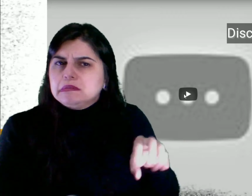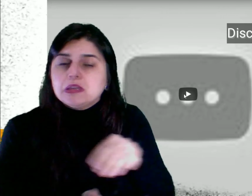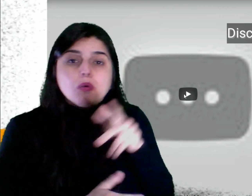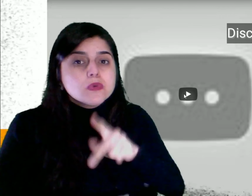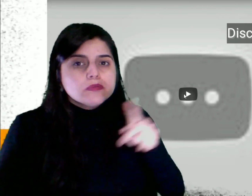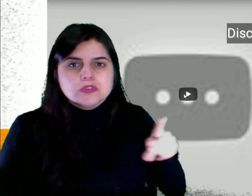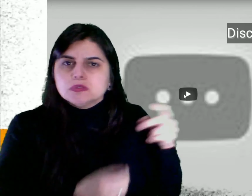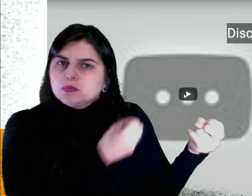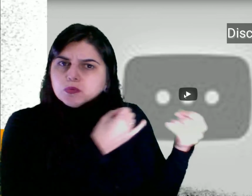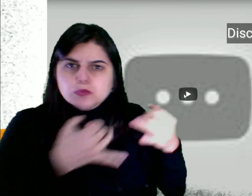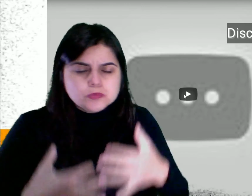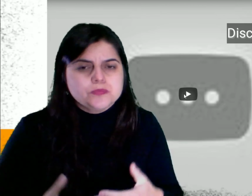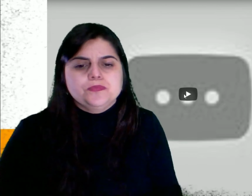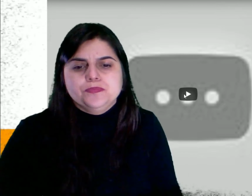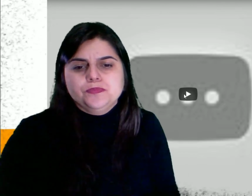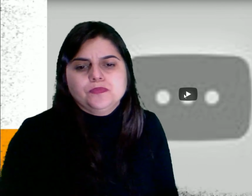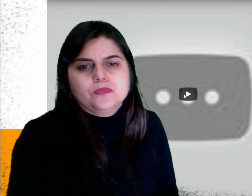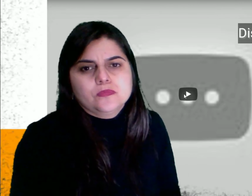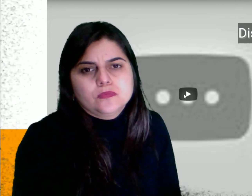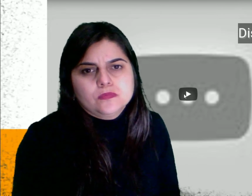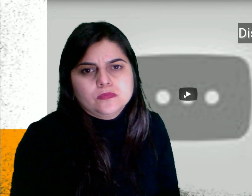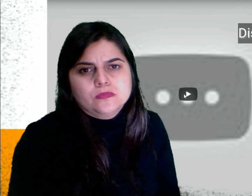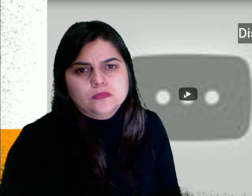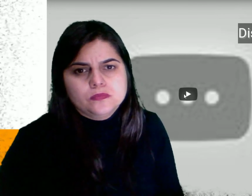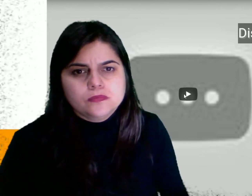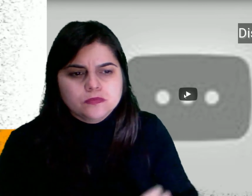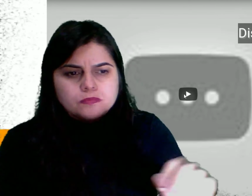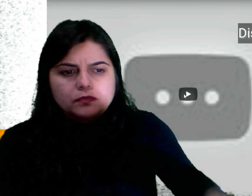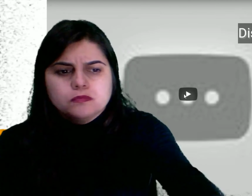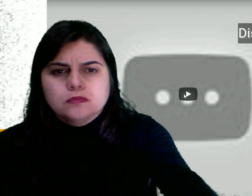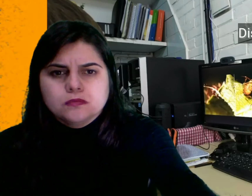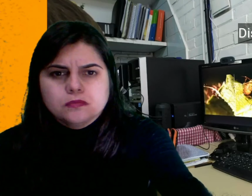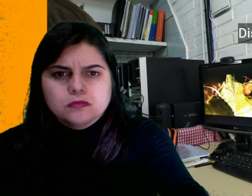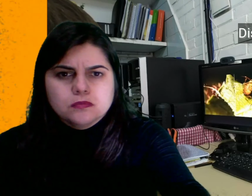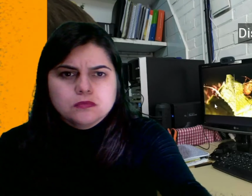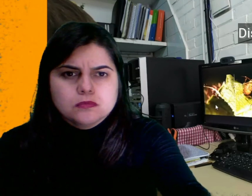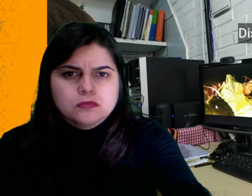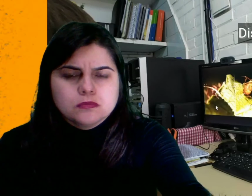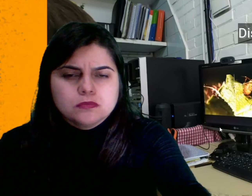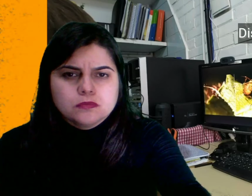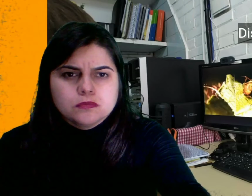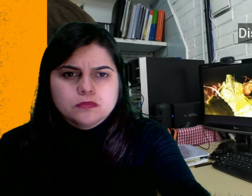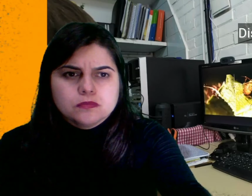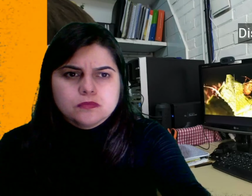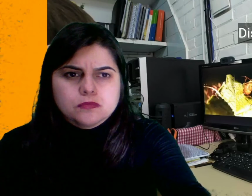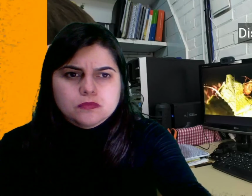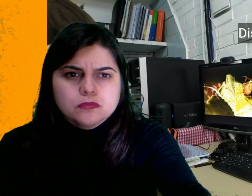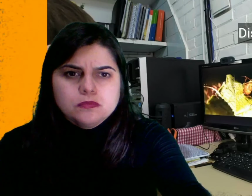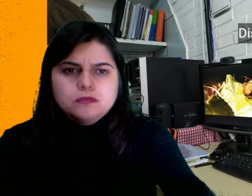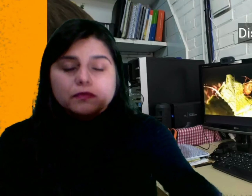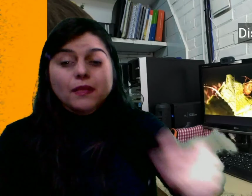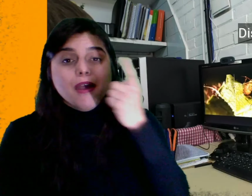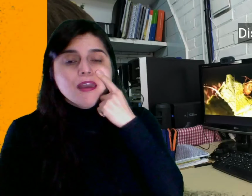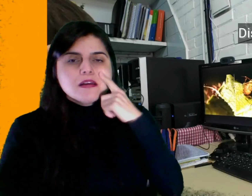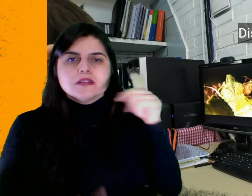O objetivo então era trabalhar a divisão, fazendo a divisão dos carrinhos ali, contando uma história bem interessante.